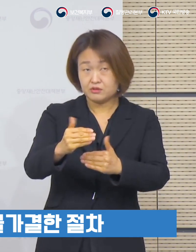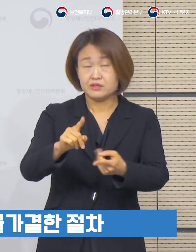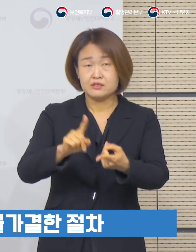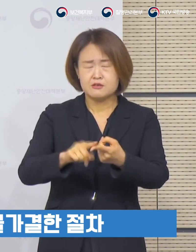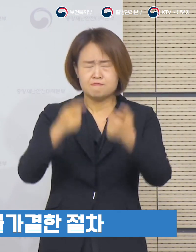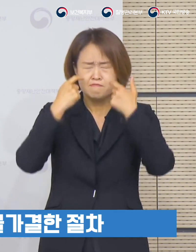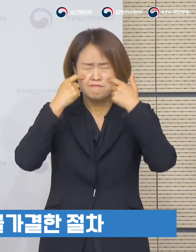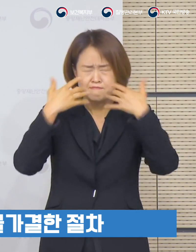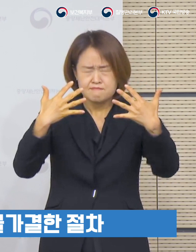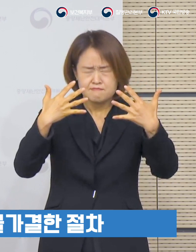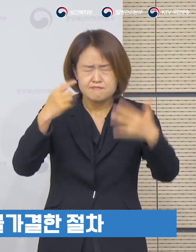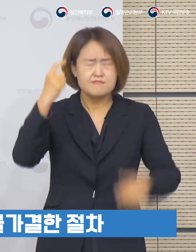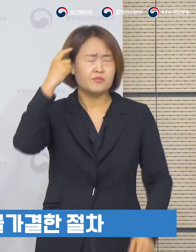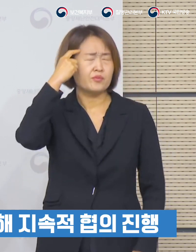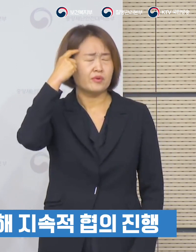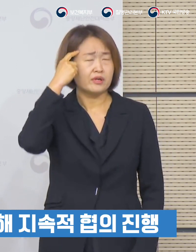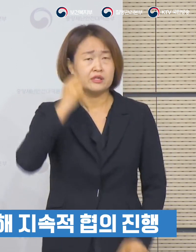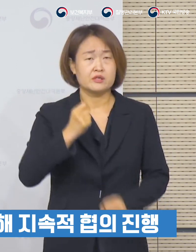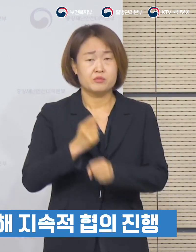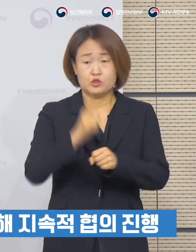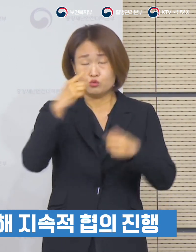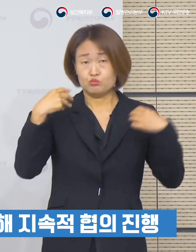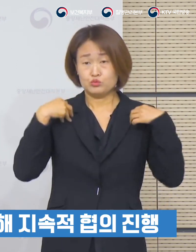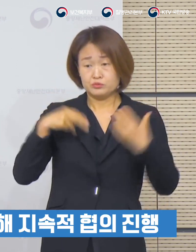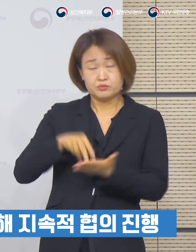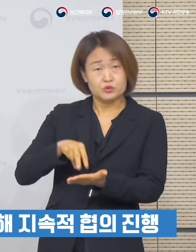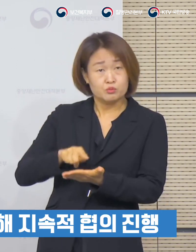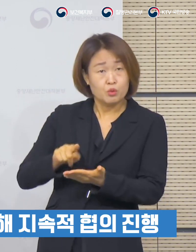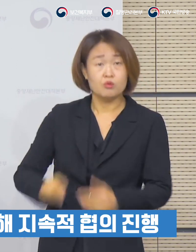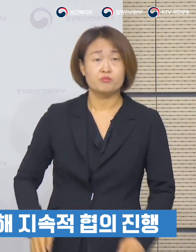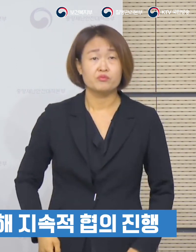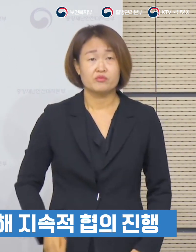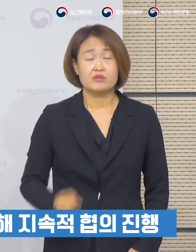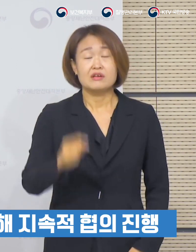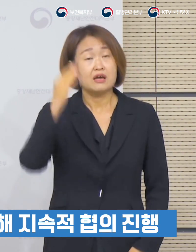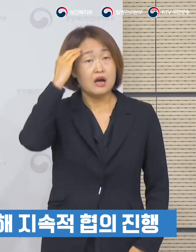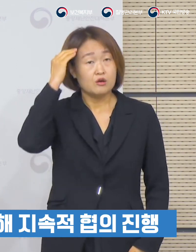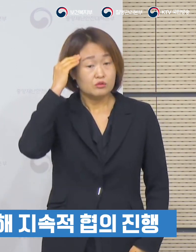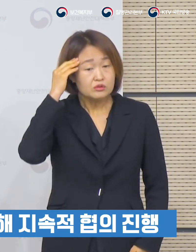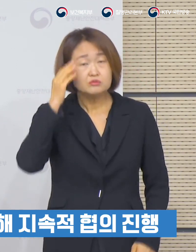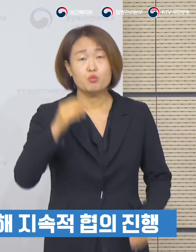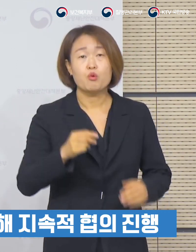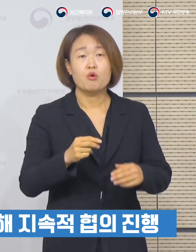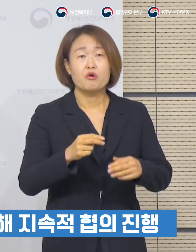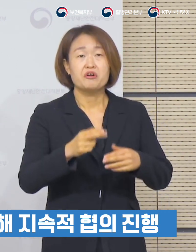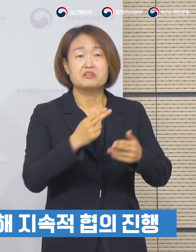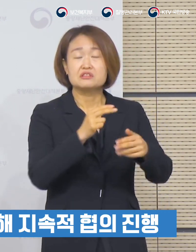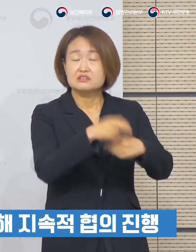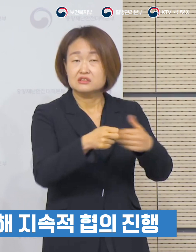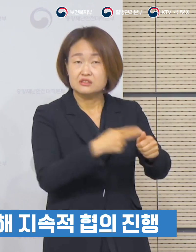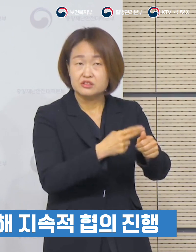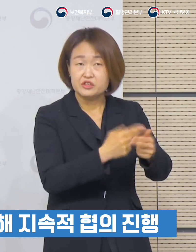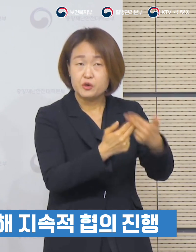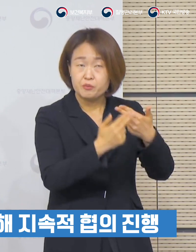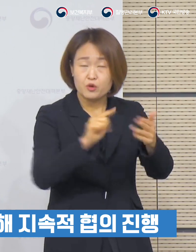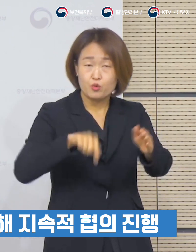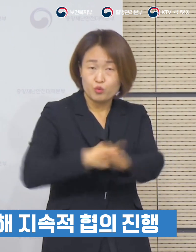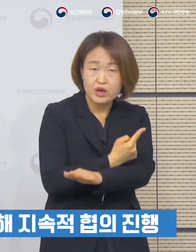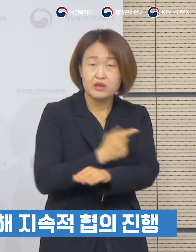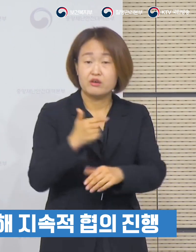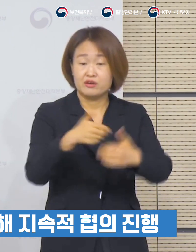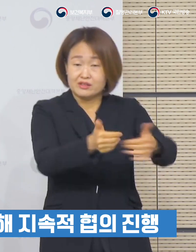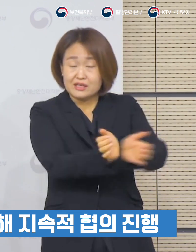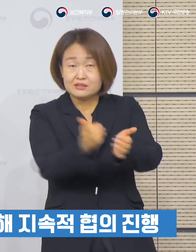명확하게 인식하고 있습니다. 정부로서는 그간 대한의사협회 등 6개 의학단체와